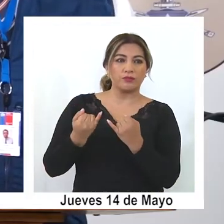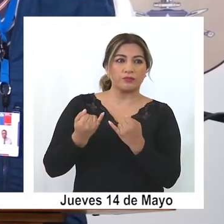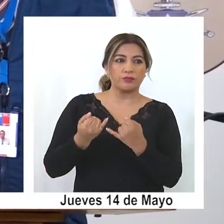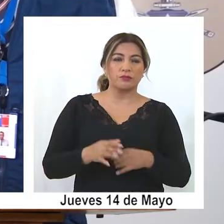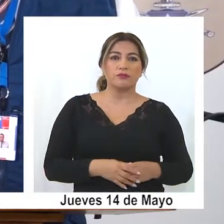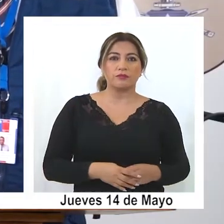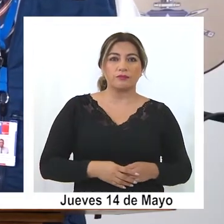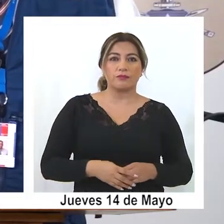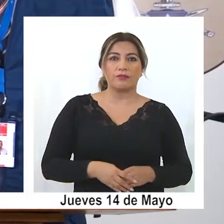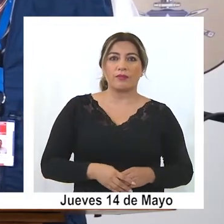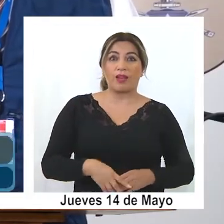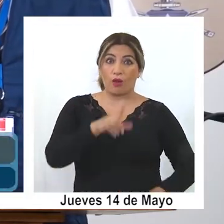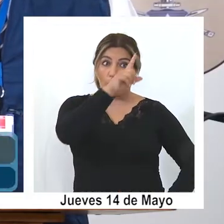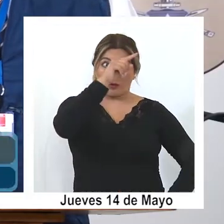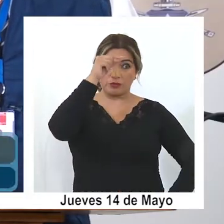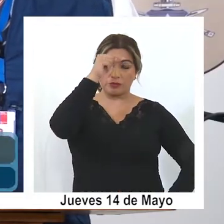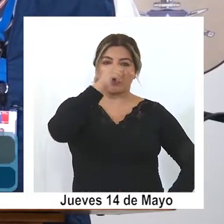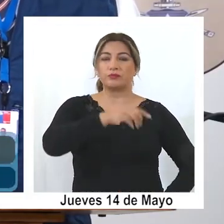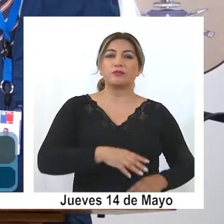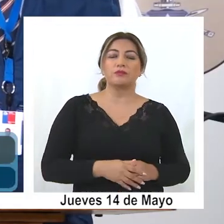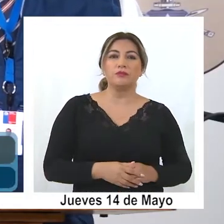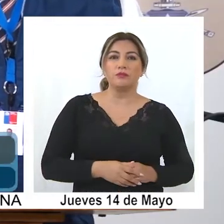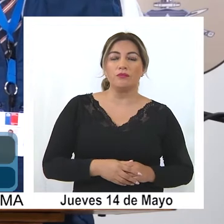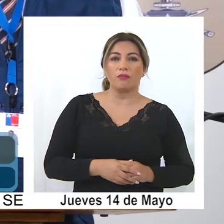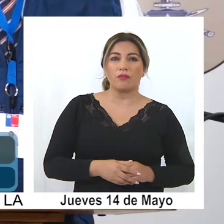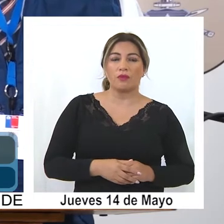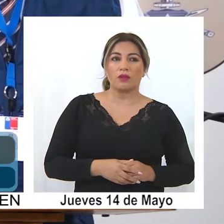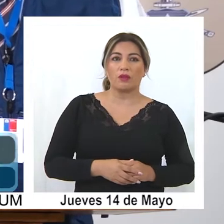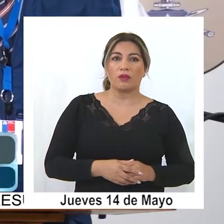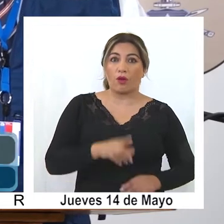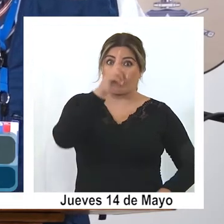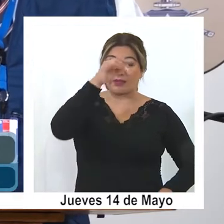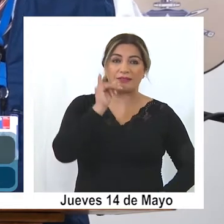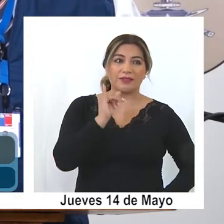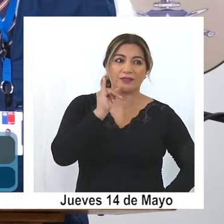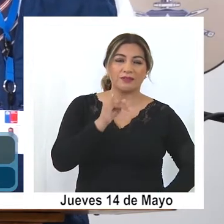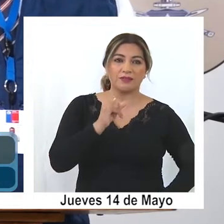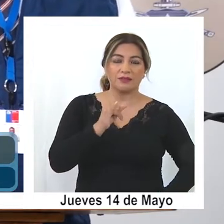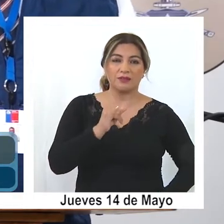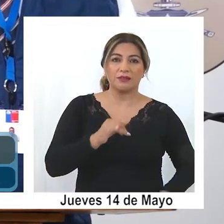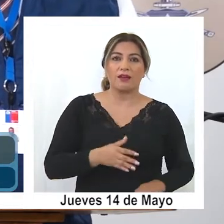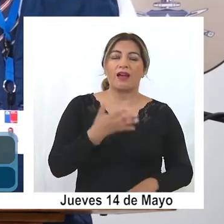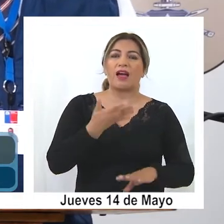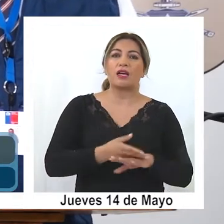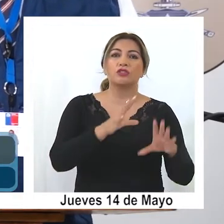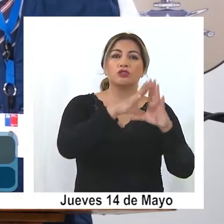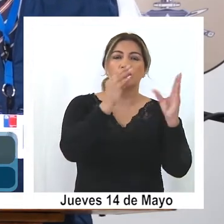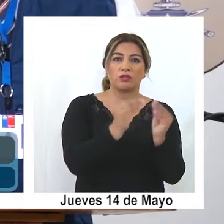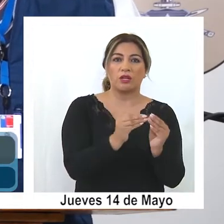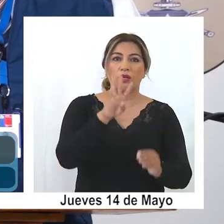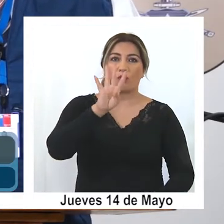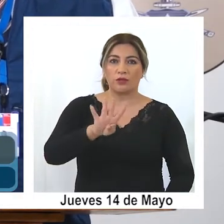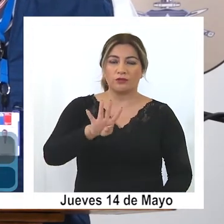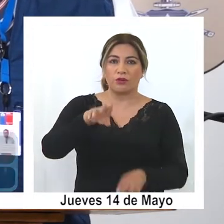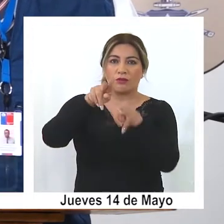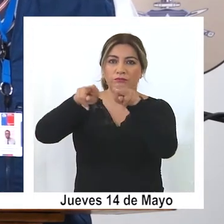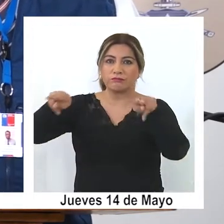servicio de salud, obviamente el hospital de Iquique, que existen un total de cuatro camas disponibles,